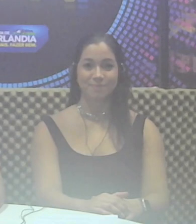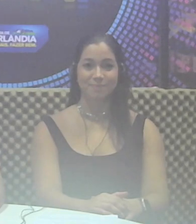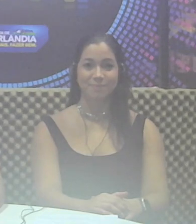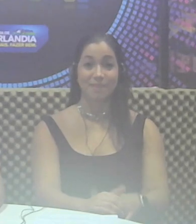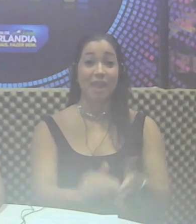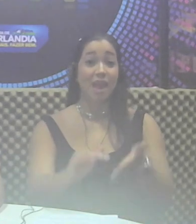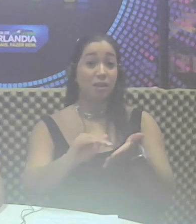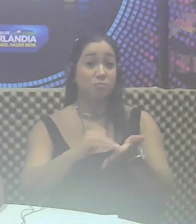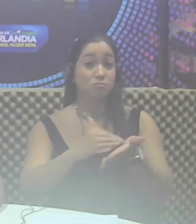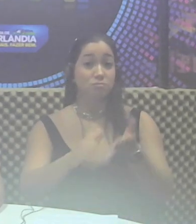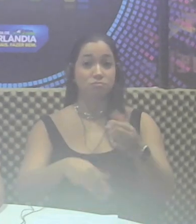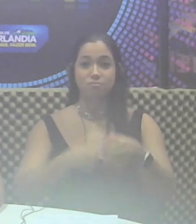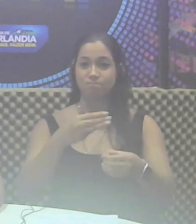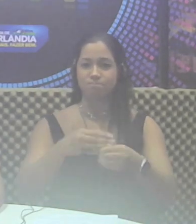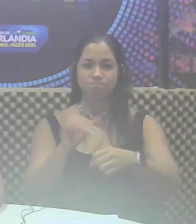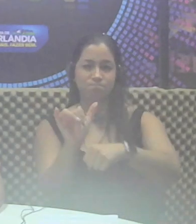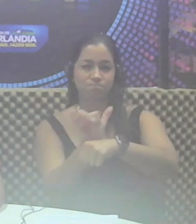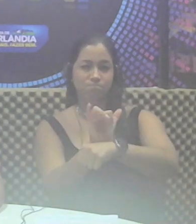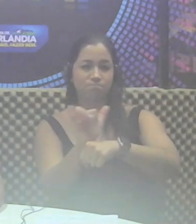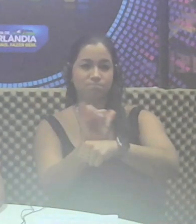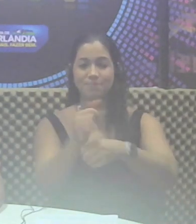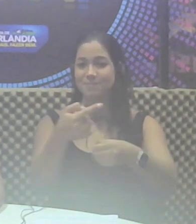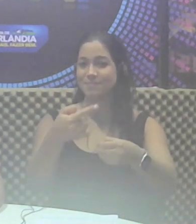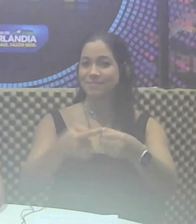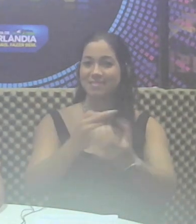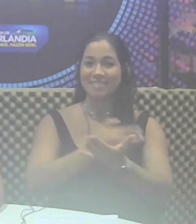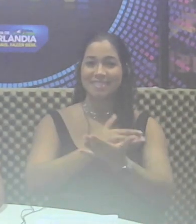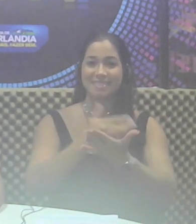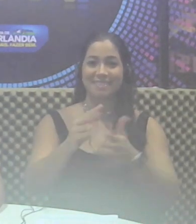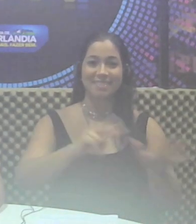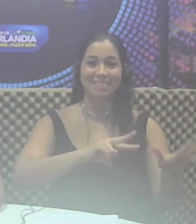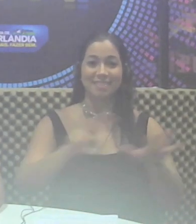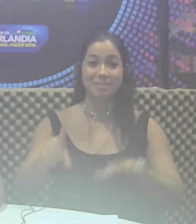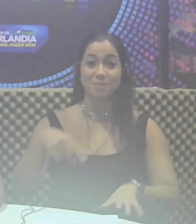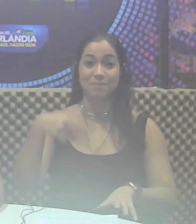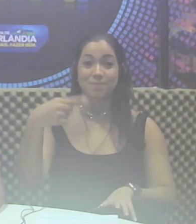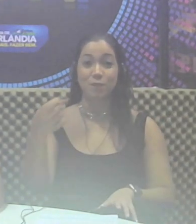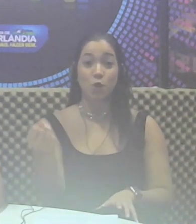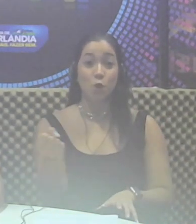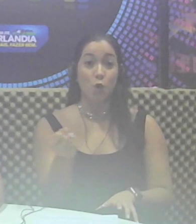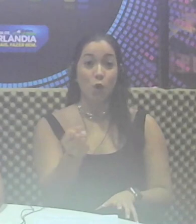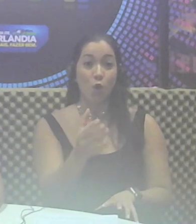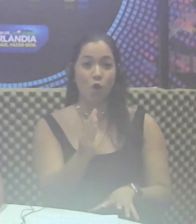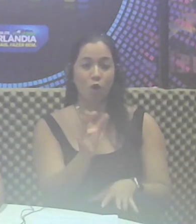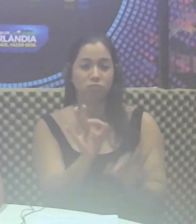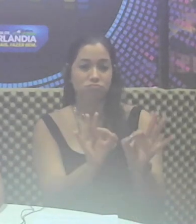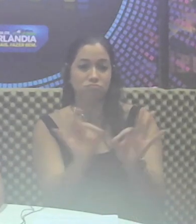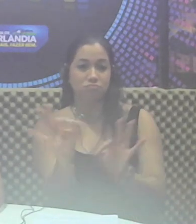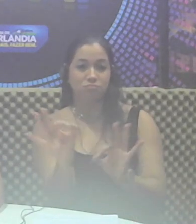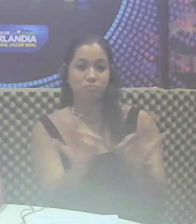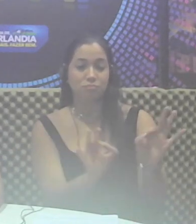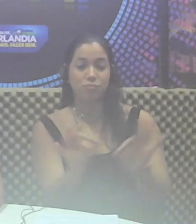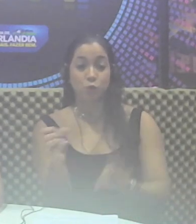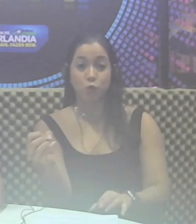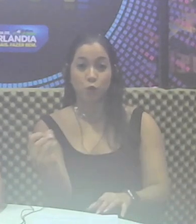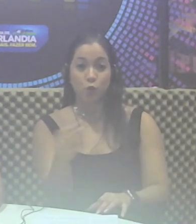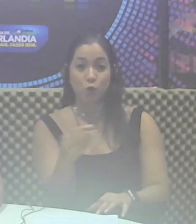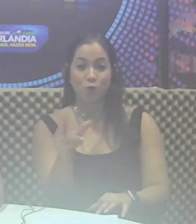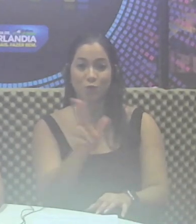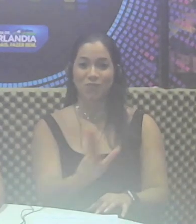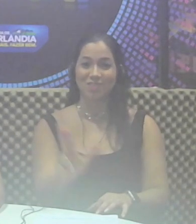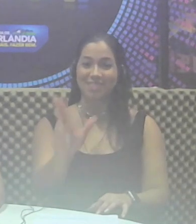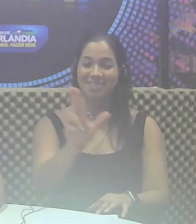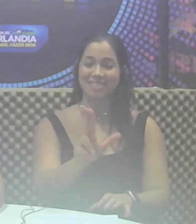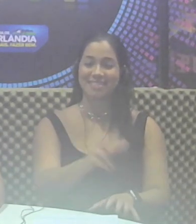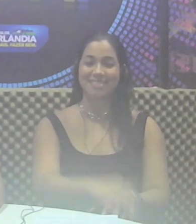A Secretaria Municipal de Planejamento Urbano inicia na próxima semana uma nova etapa da elaboração do novo Plano Diretor de